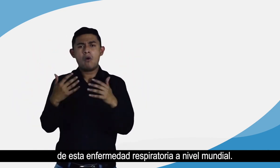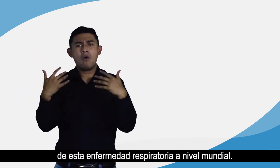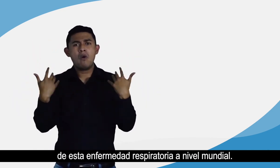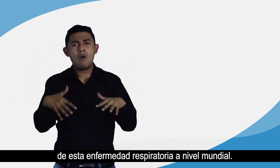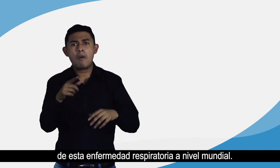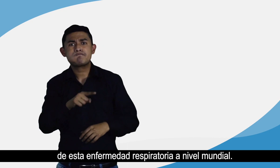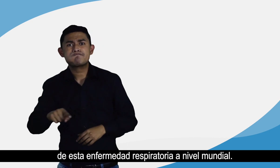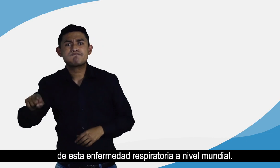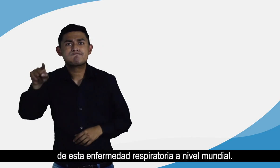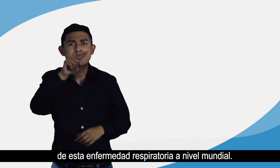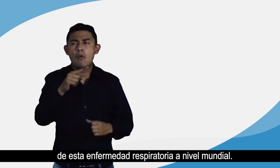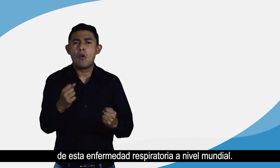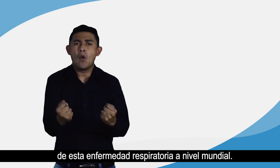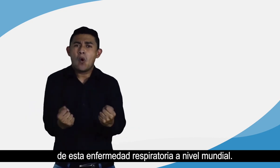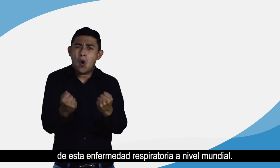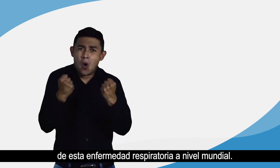de esta enfermedad respiratoria a nivel mundial.